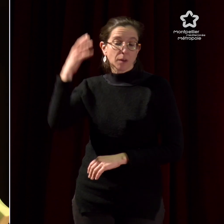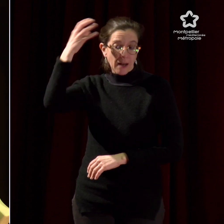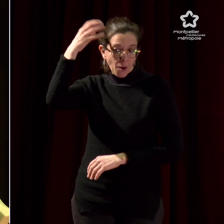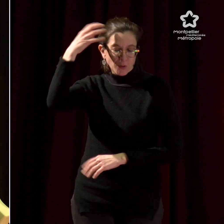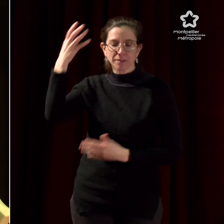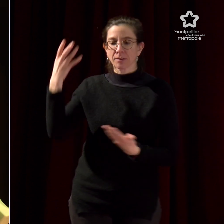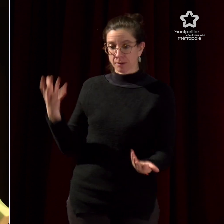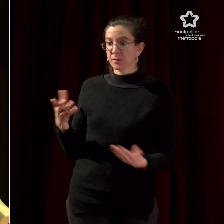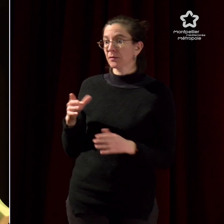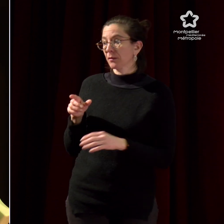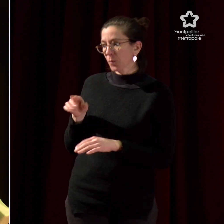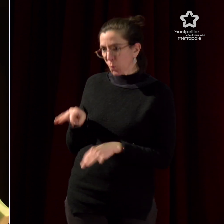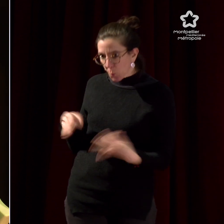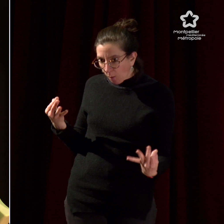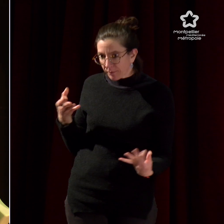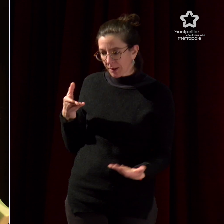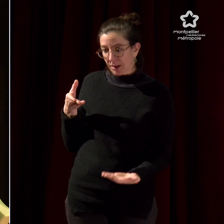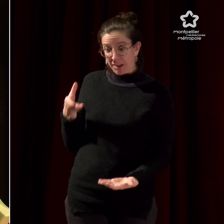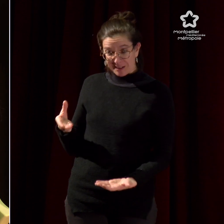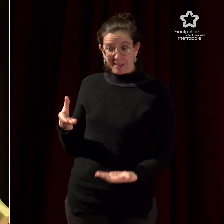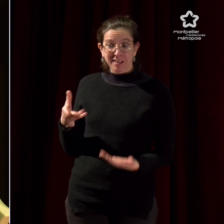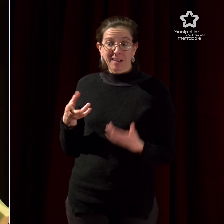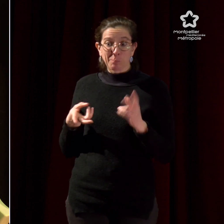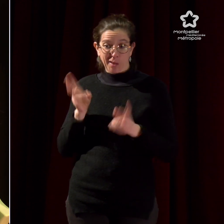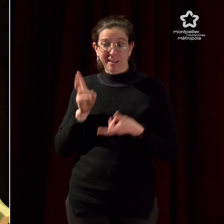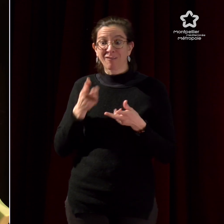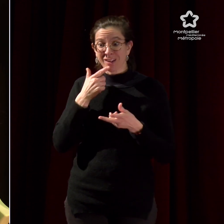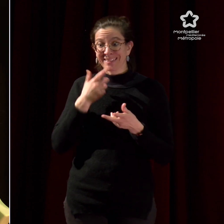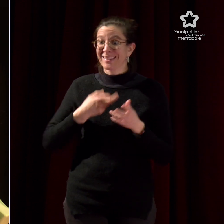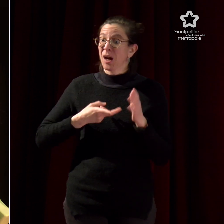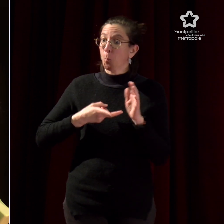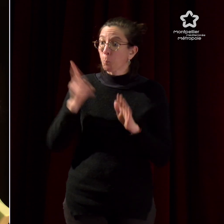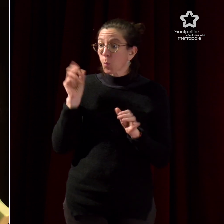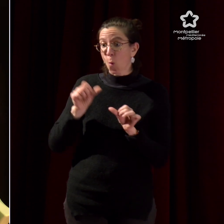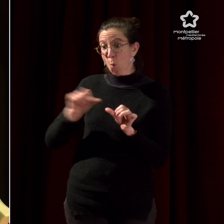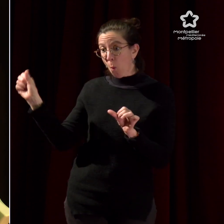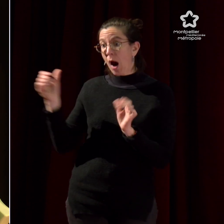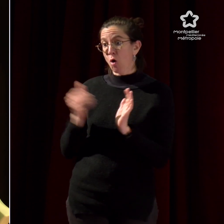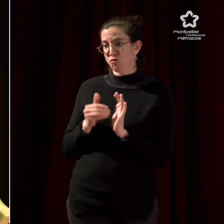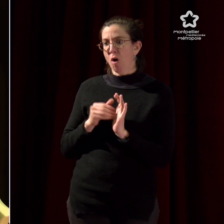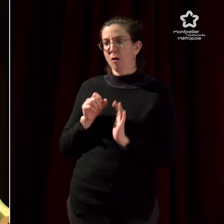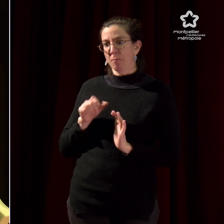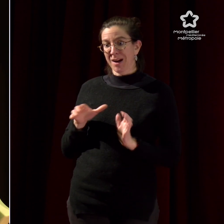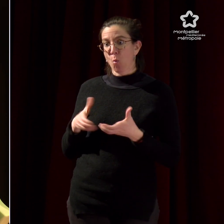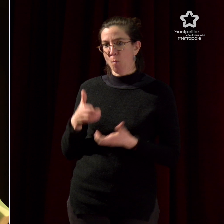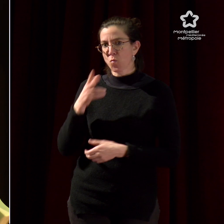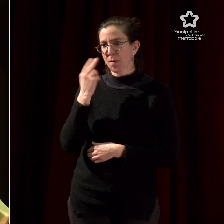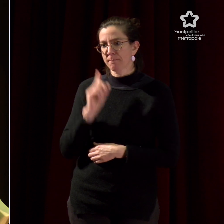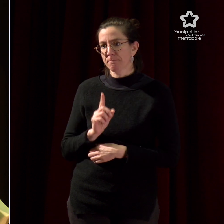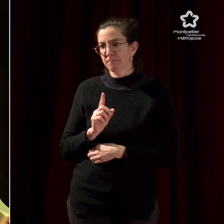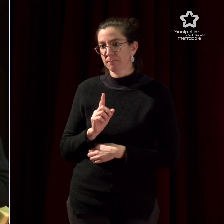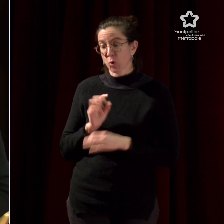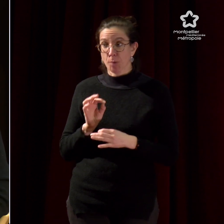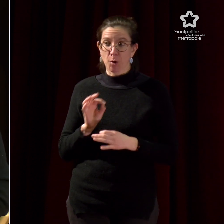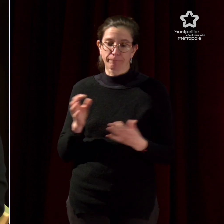ce sens-là. Mais voilà, il faut encore... Là, ils vont essayer de faire l'ADN dessus. Ils ont certainement trouvé d'autres choses. Là, il est